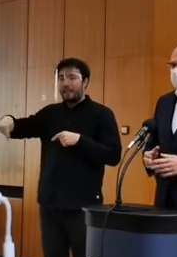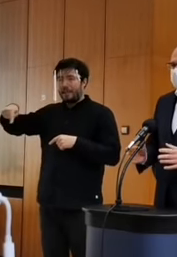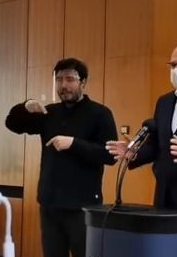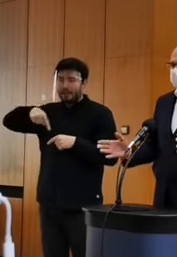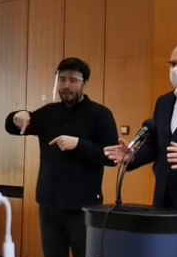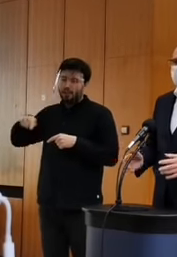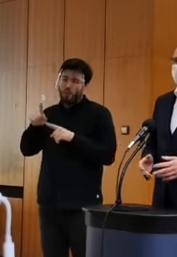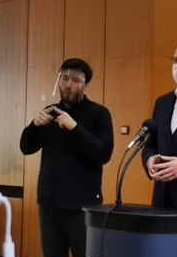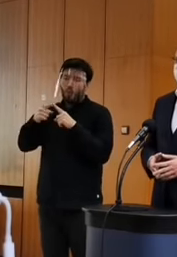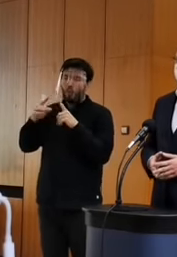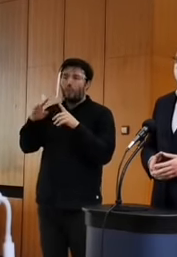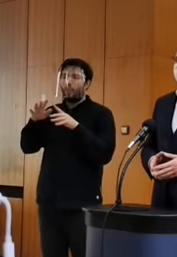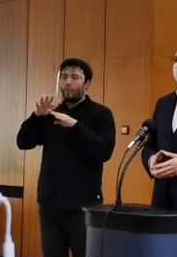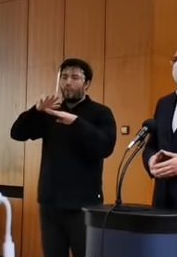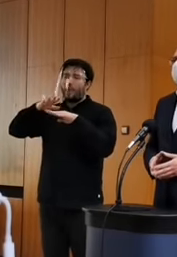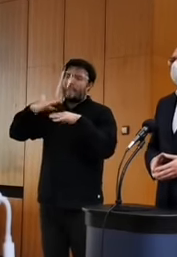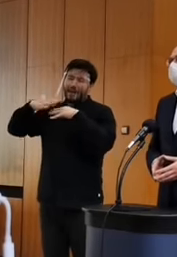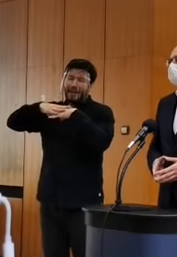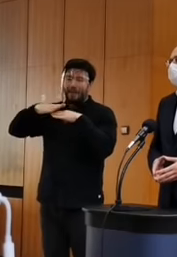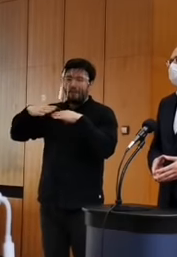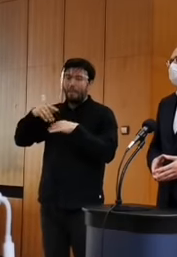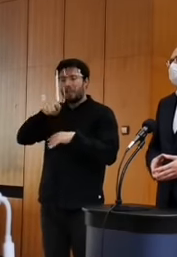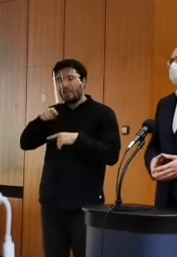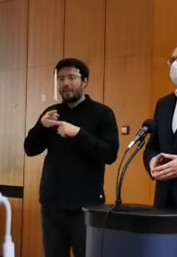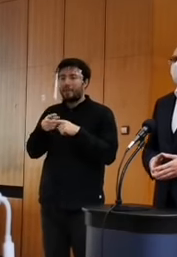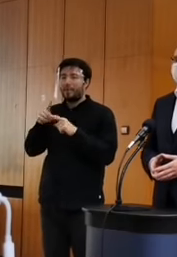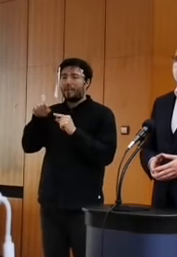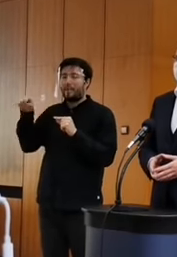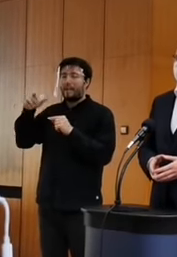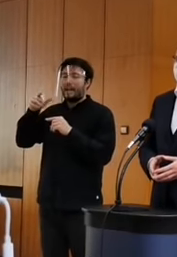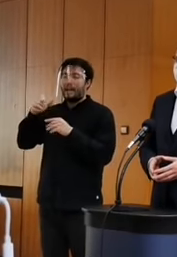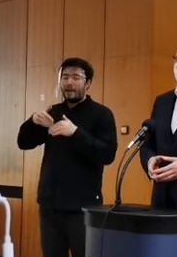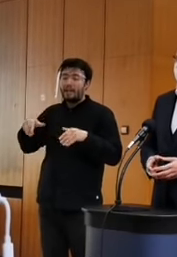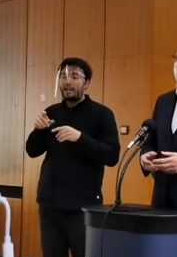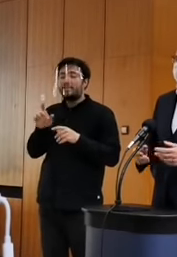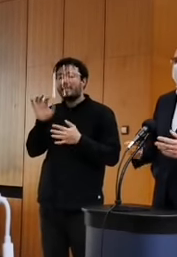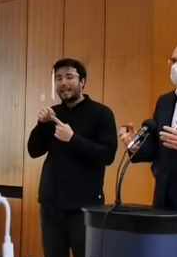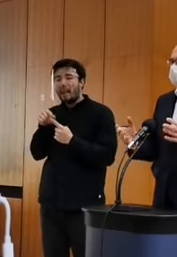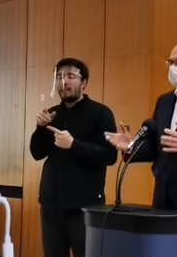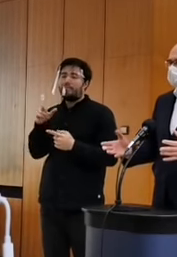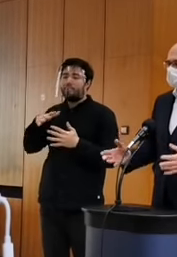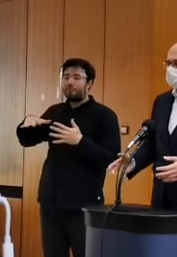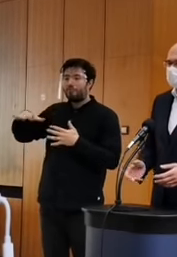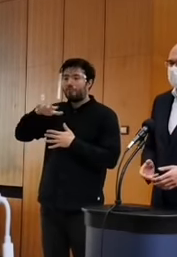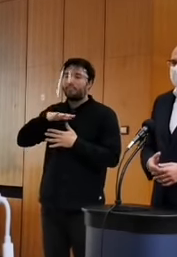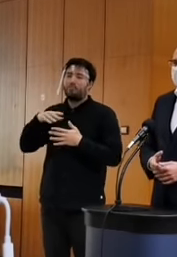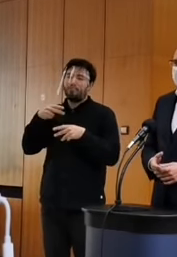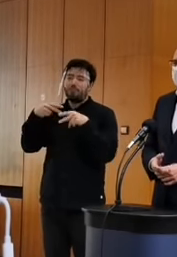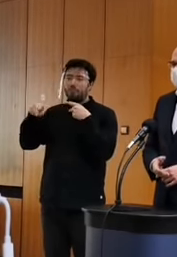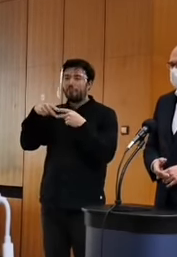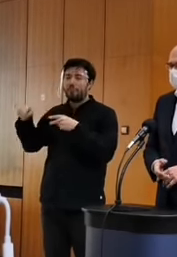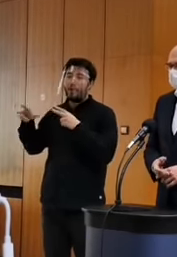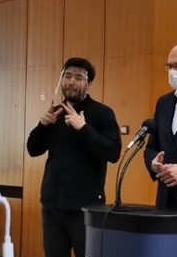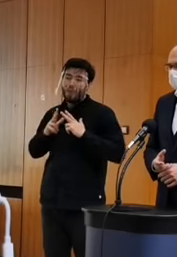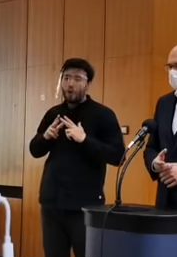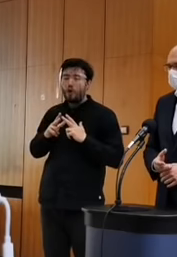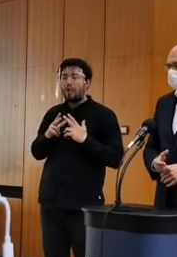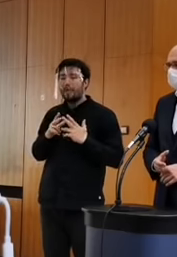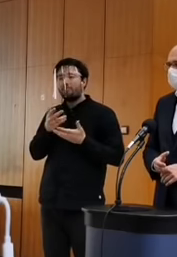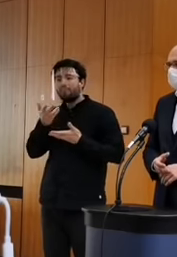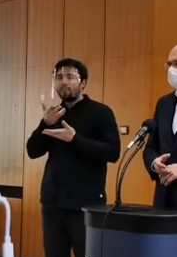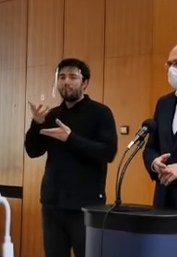ale teda chcel som, aby sme boli všetci pokope, a to preto, aby sme sa porozprávali, podebatovali v kľude o